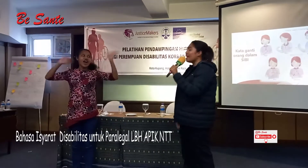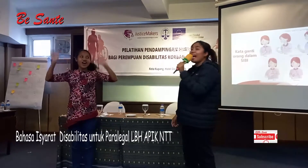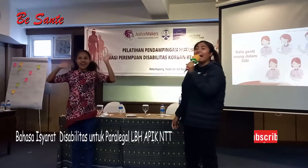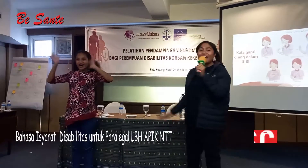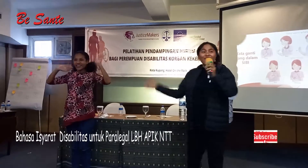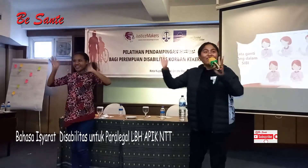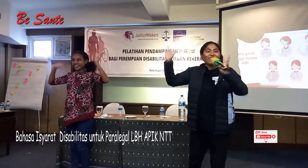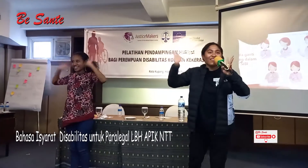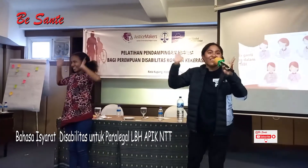Halo.